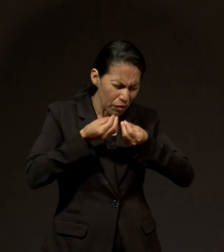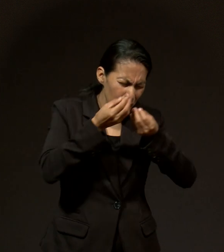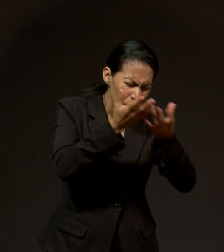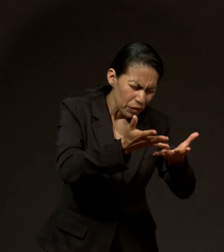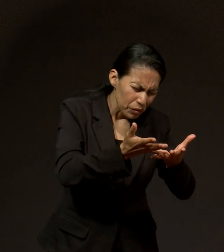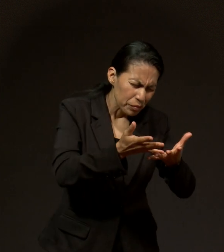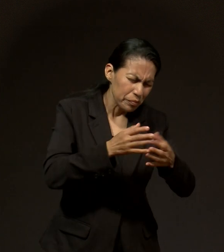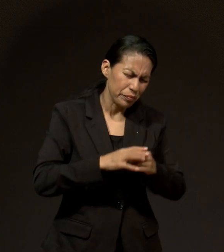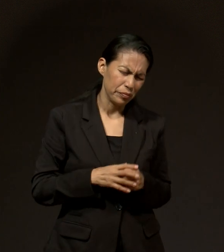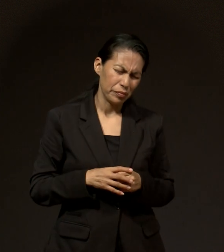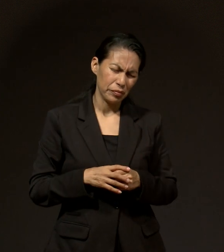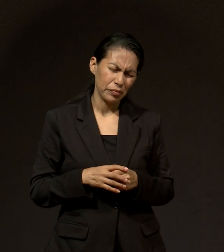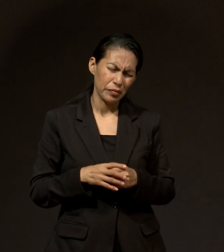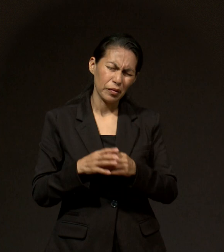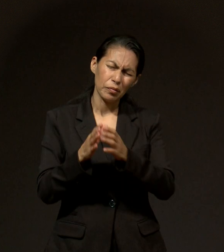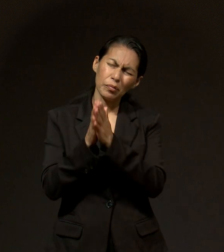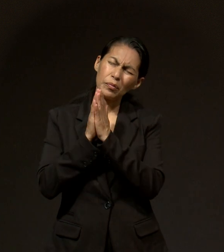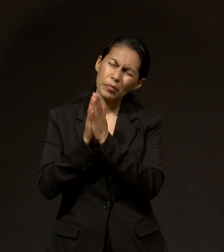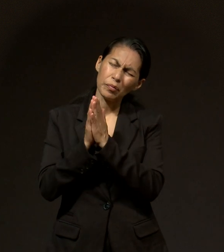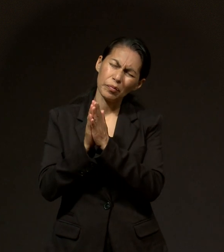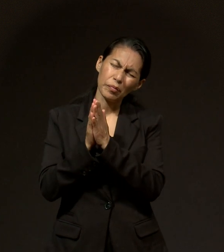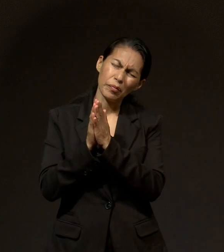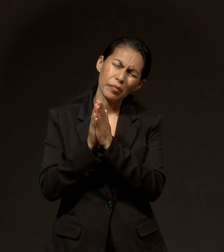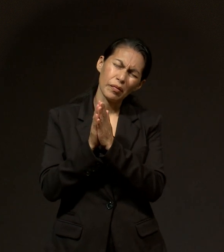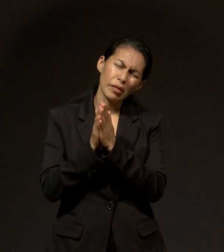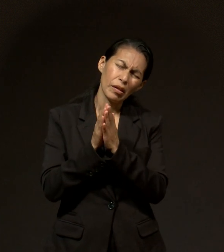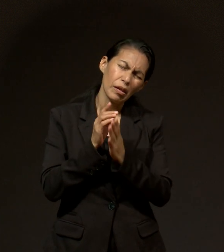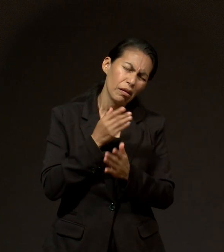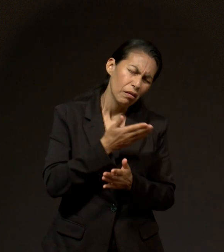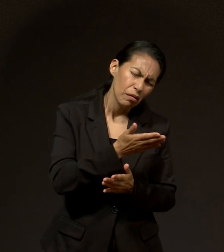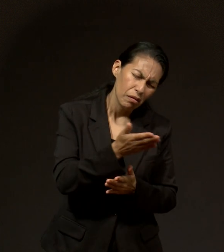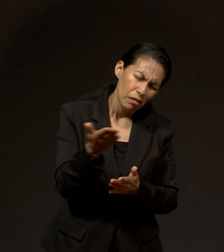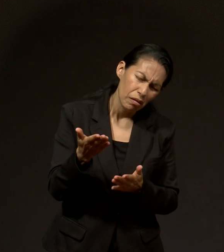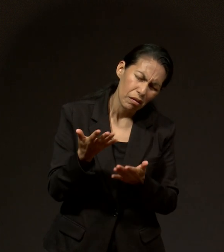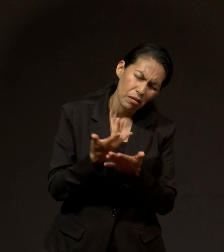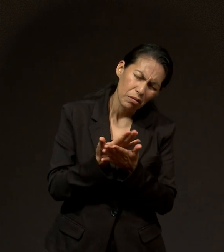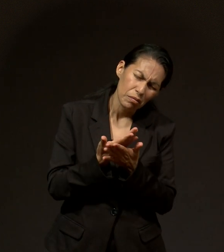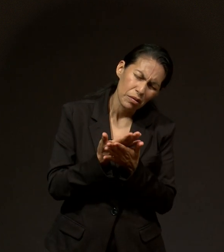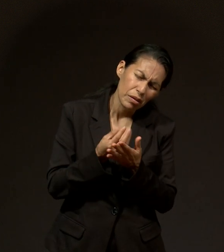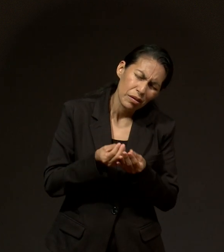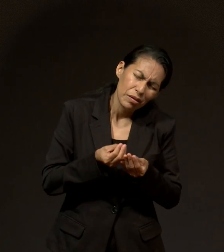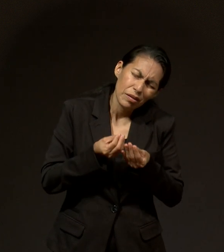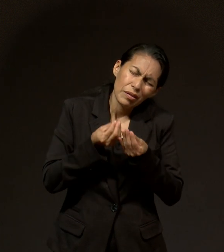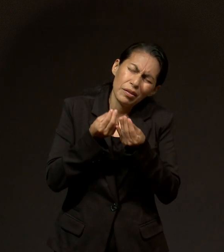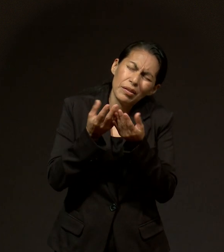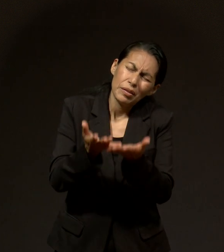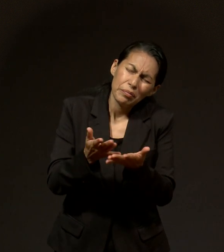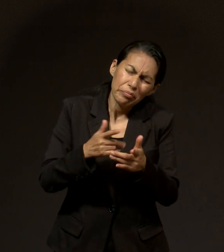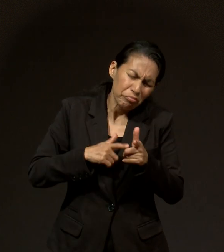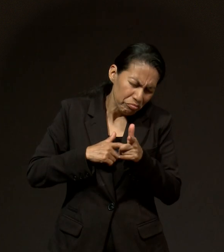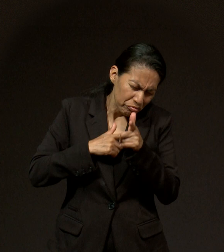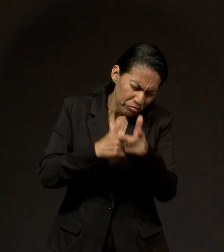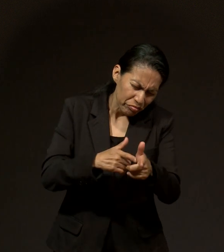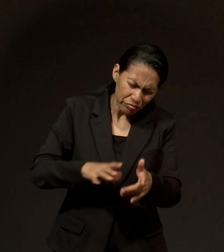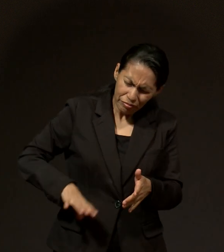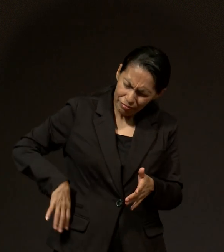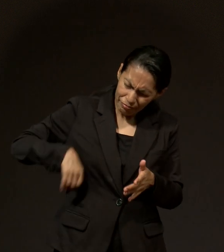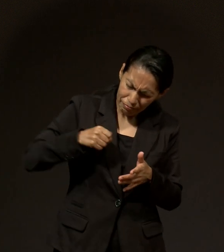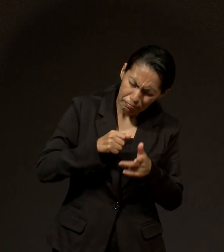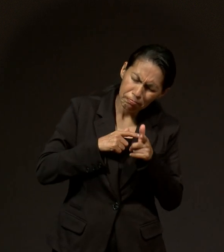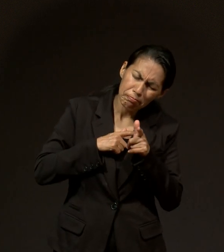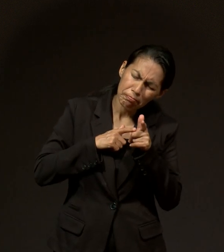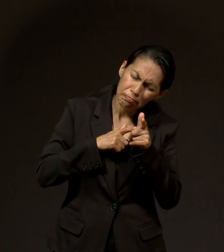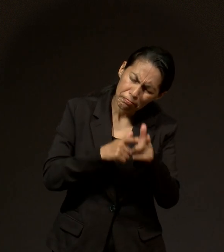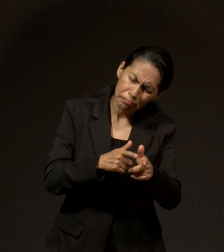también Padre bendito Que les den Una esperanza De vida Que les den esperanzas Para seguir adelante